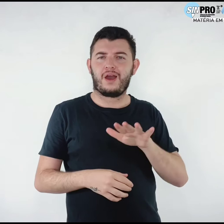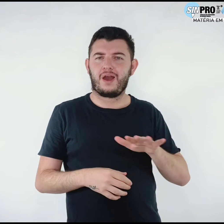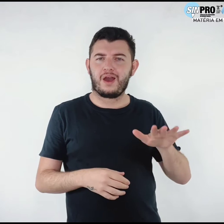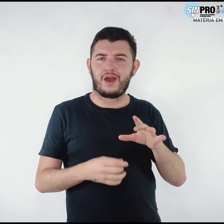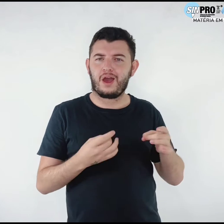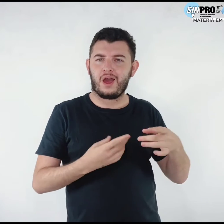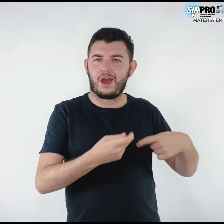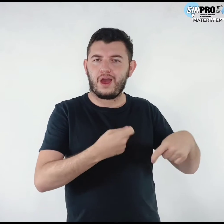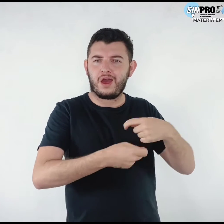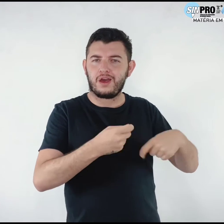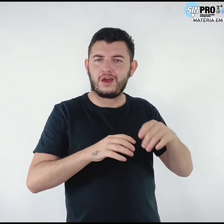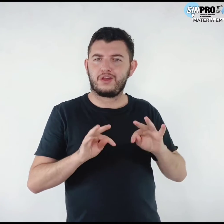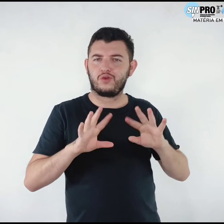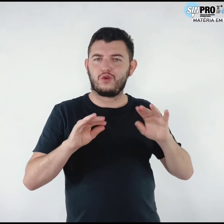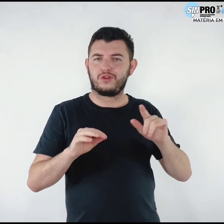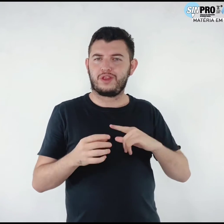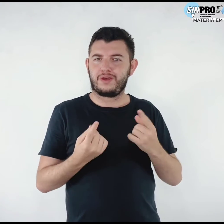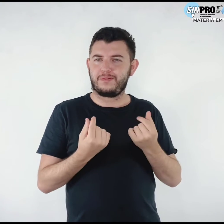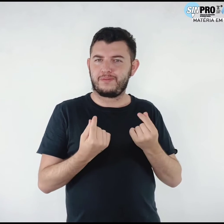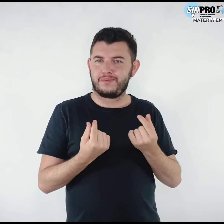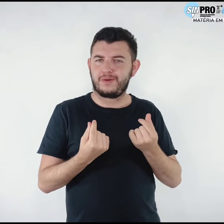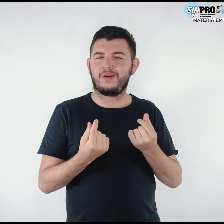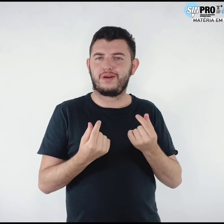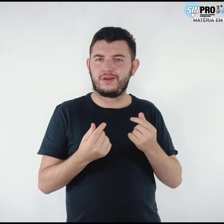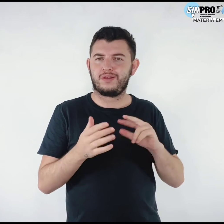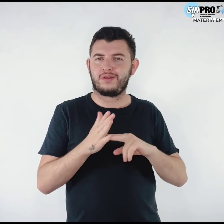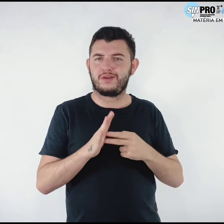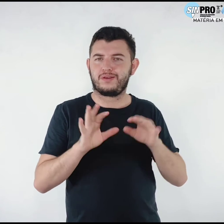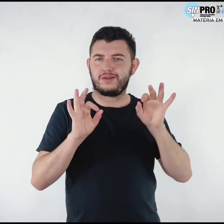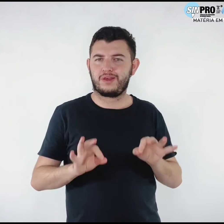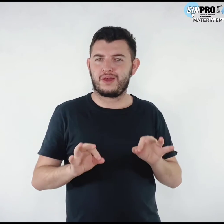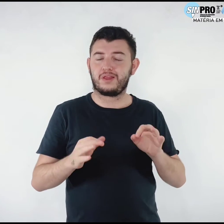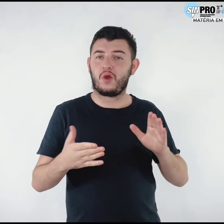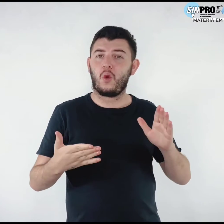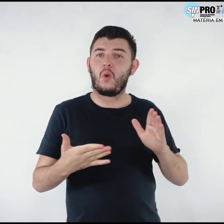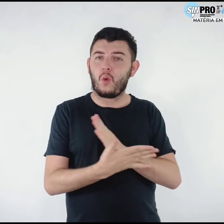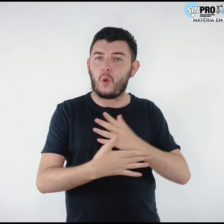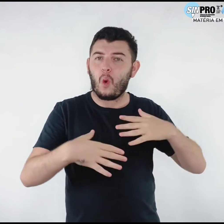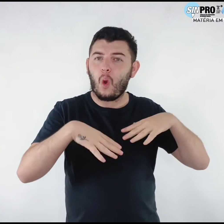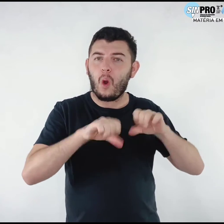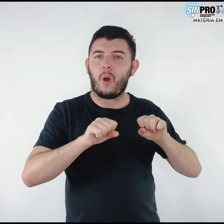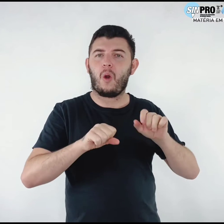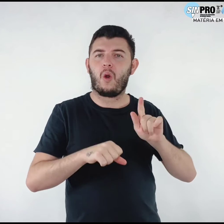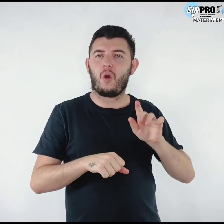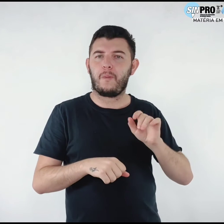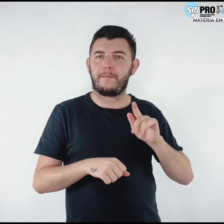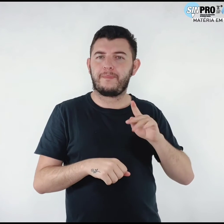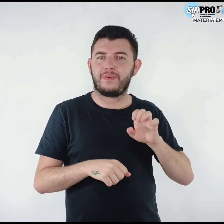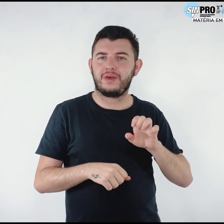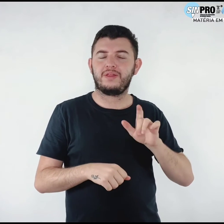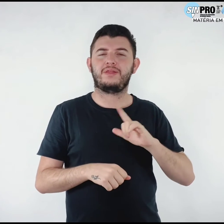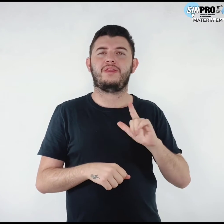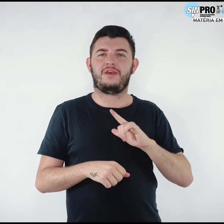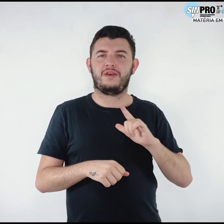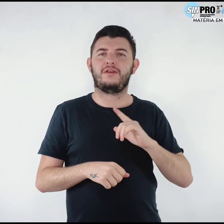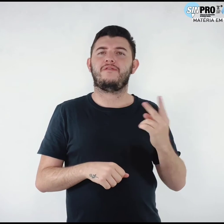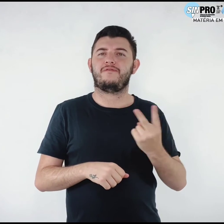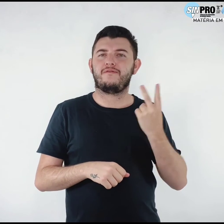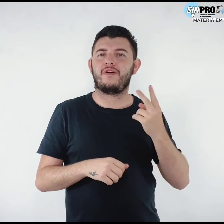de Estado, por exemplo, tem lá seu preço no mercado. Nesta semana, o Brasil